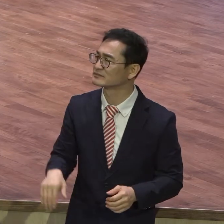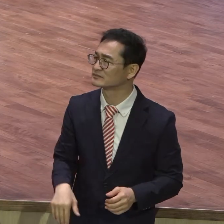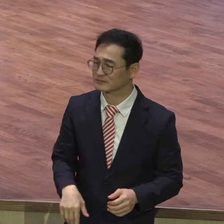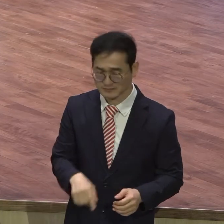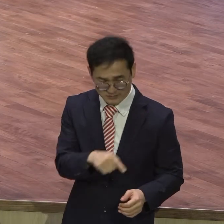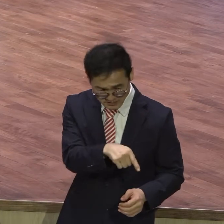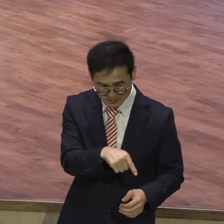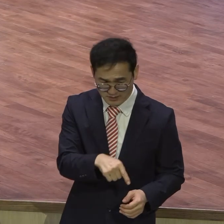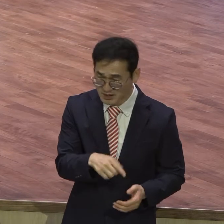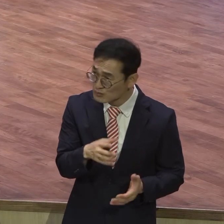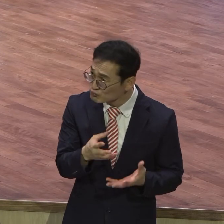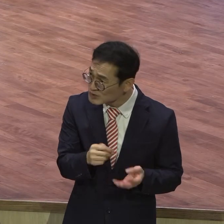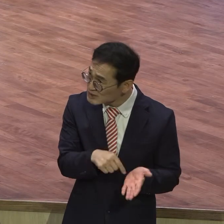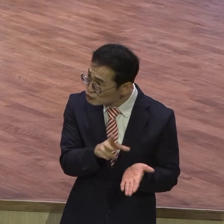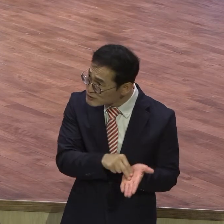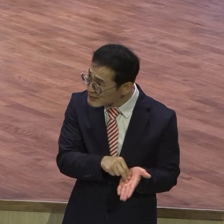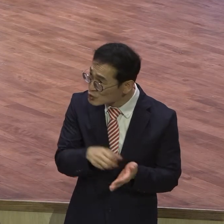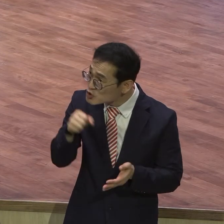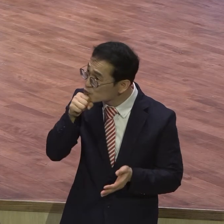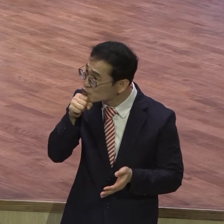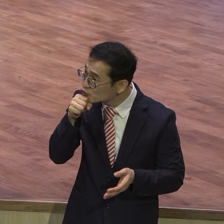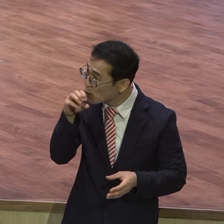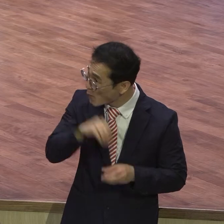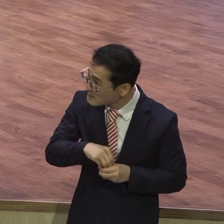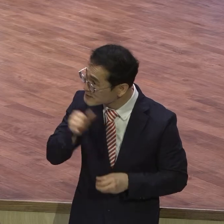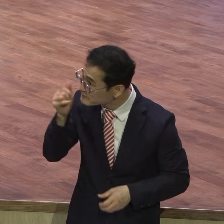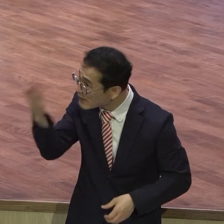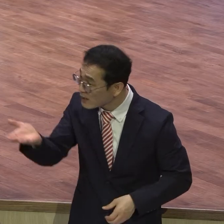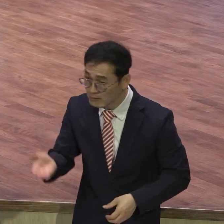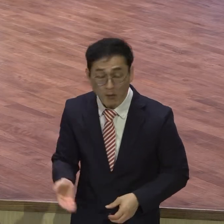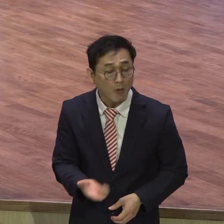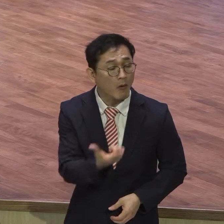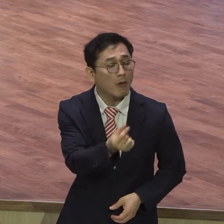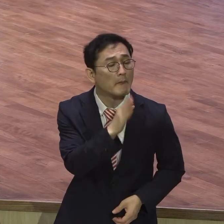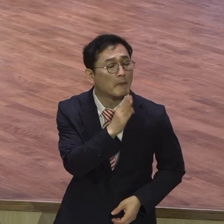교수님 이게 이 문항도 점수에 반영됩니까 당연하지